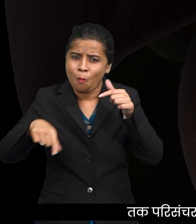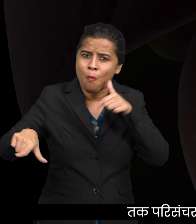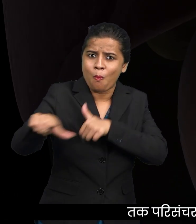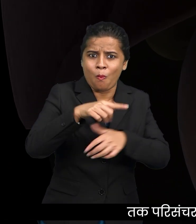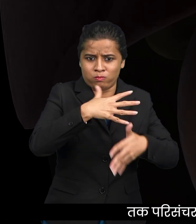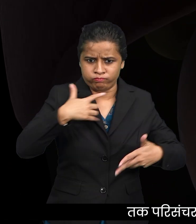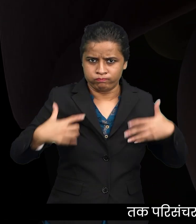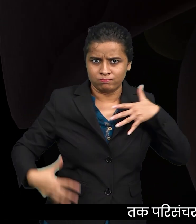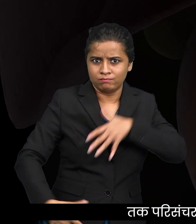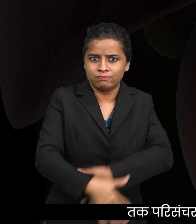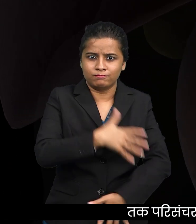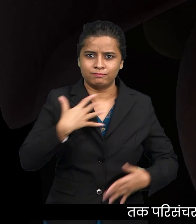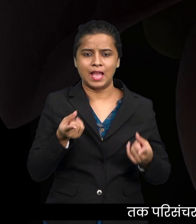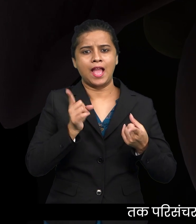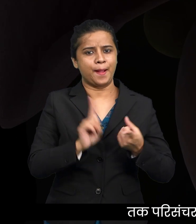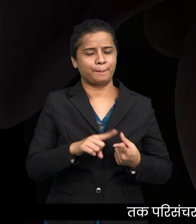से ले जाता है।